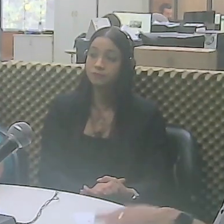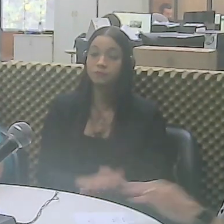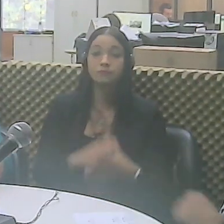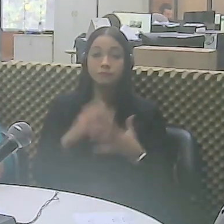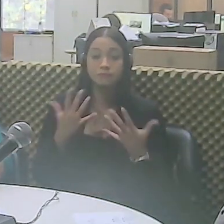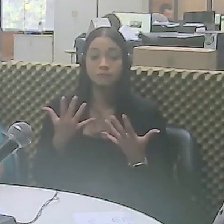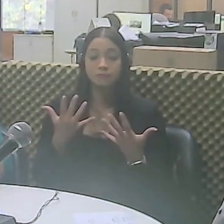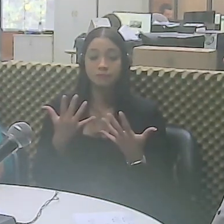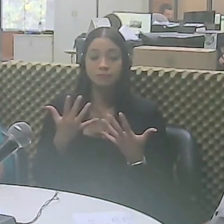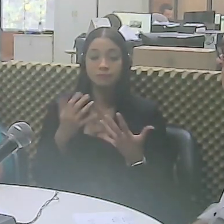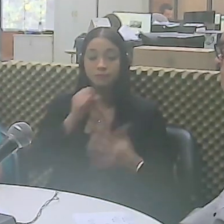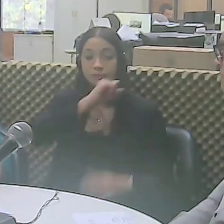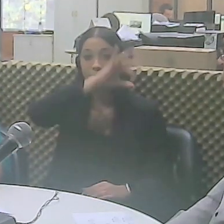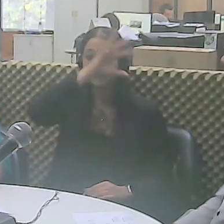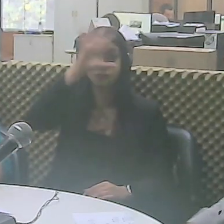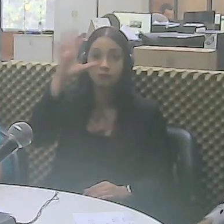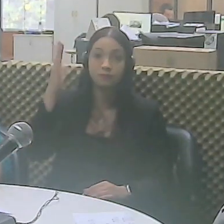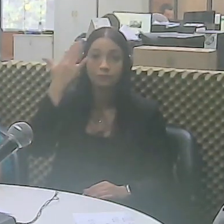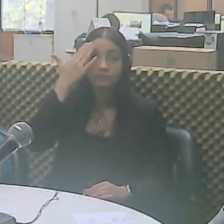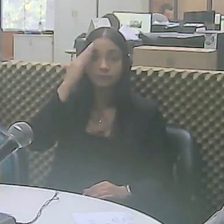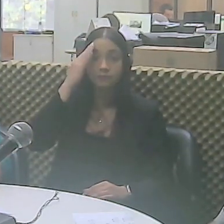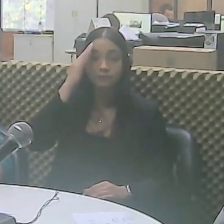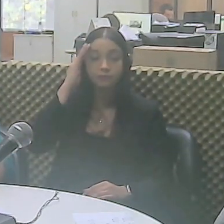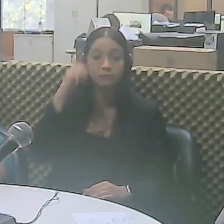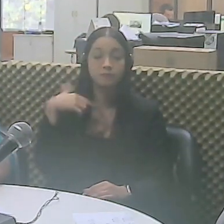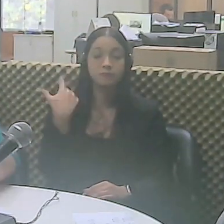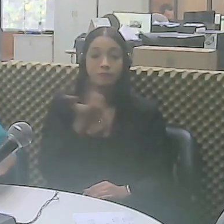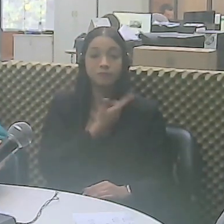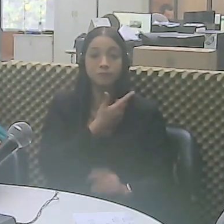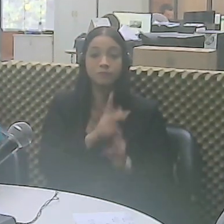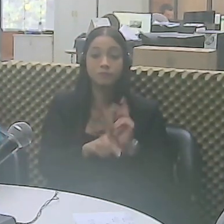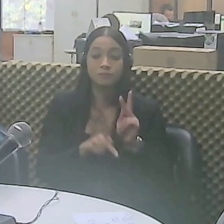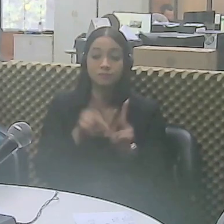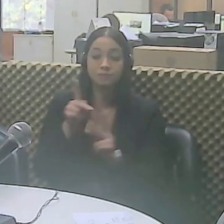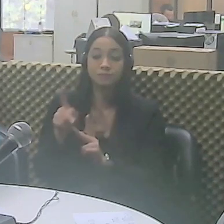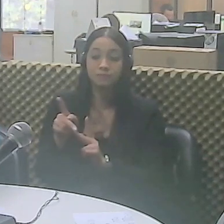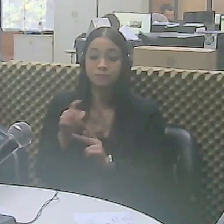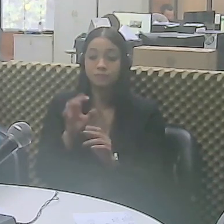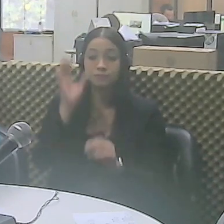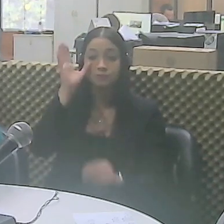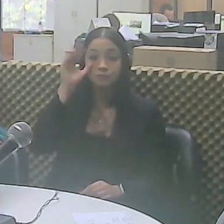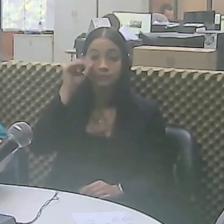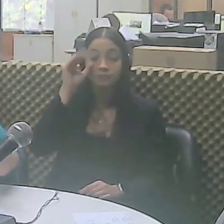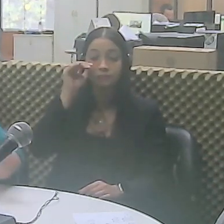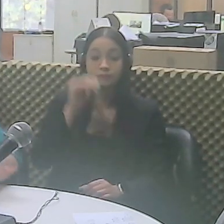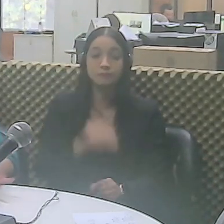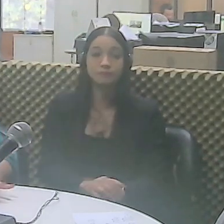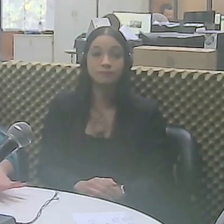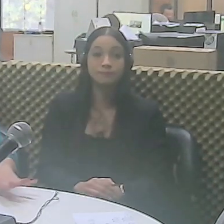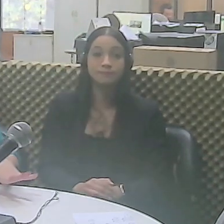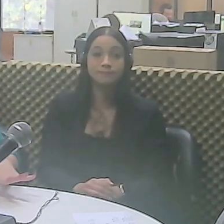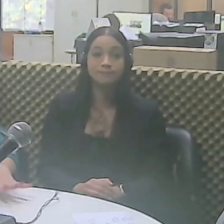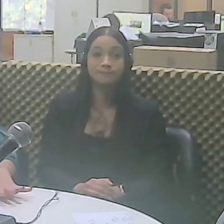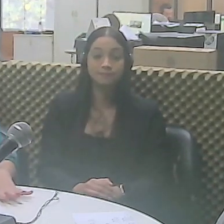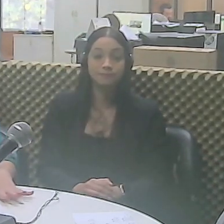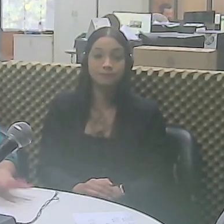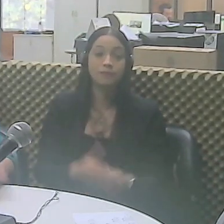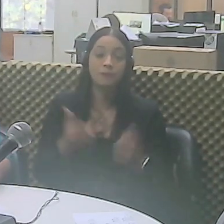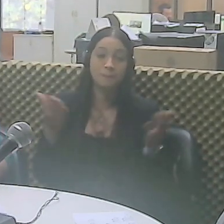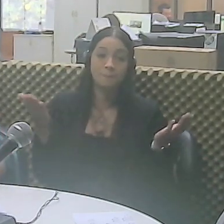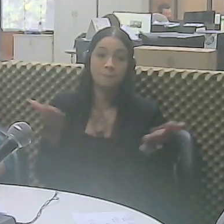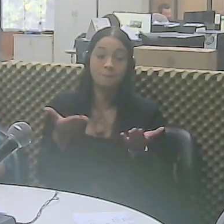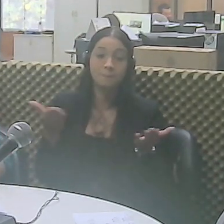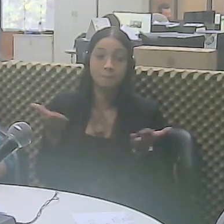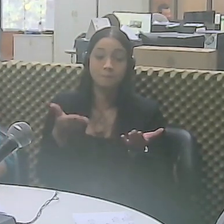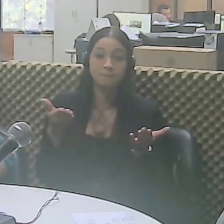Então, para ficar mais claro aí para a nossa população, né, para quem está nos acompanhando, na fase atual a